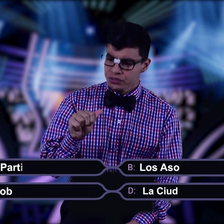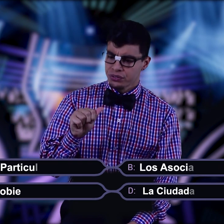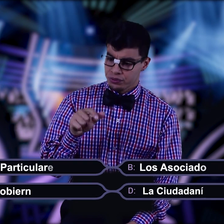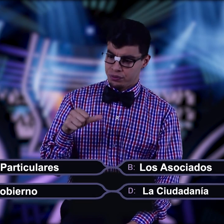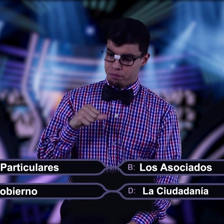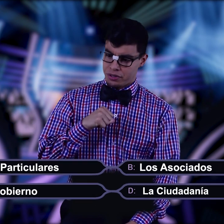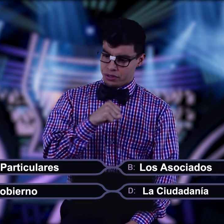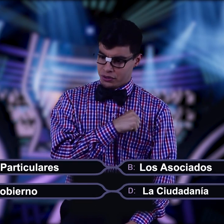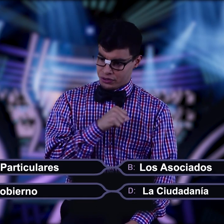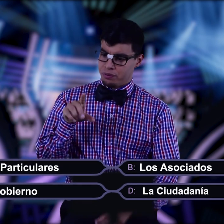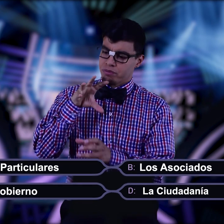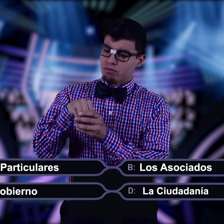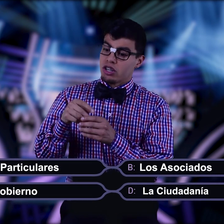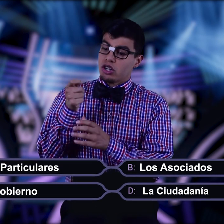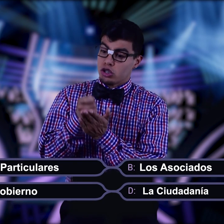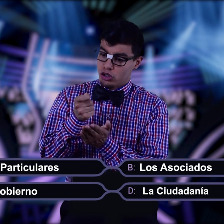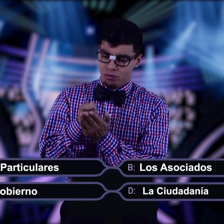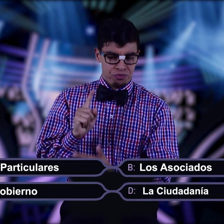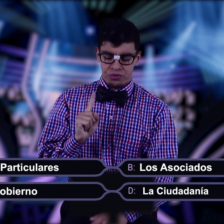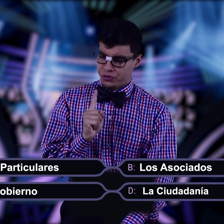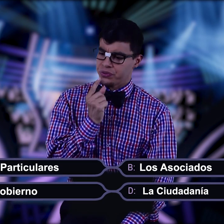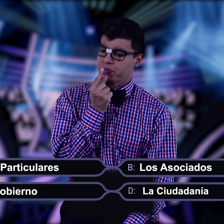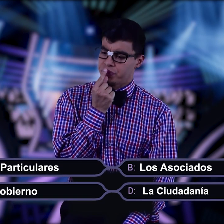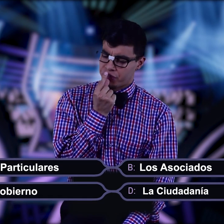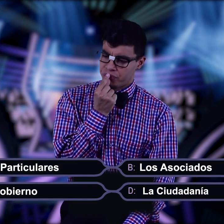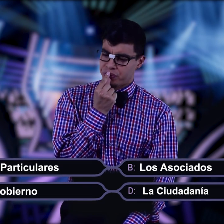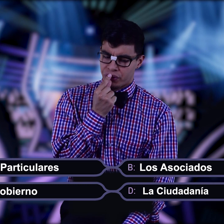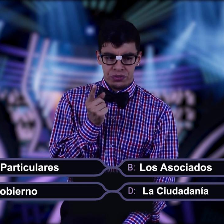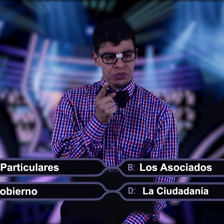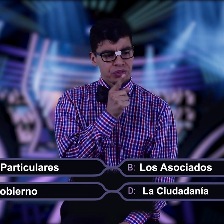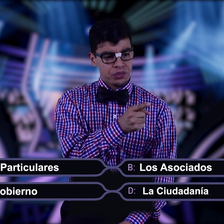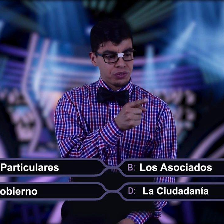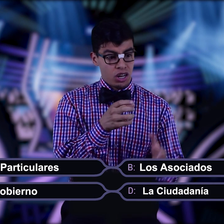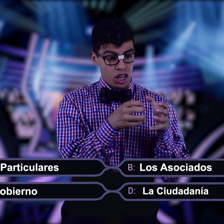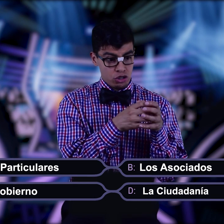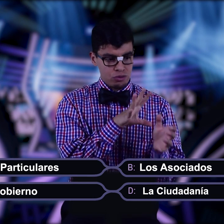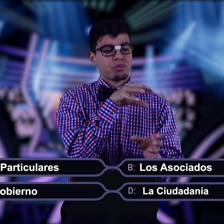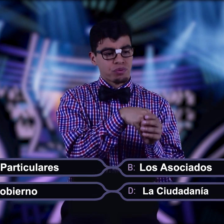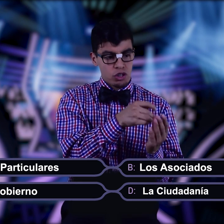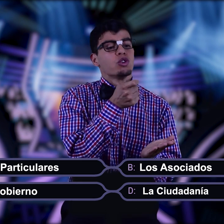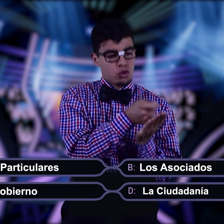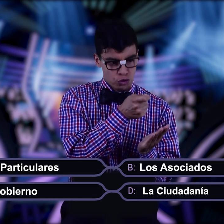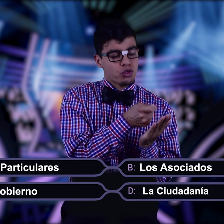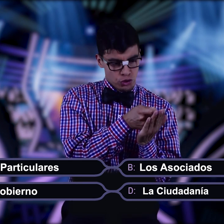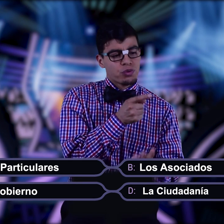Vale. La A, los particulares, es decir, que no están asociados. O la B, los